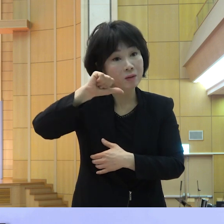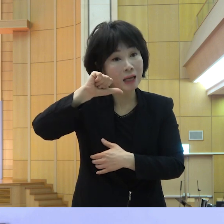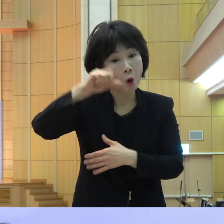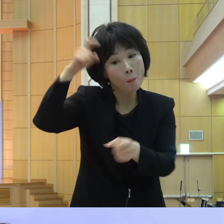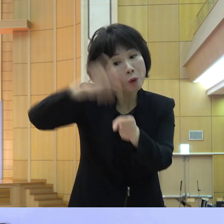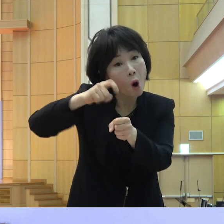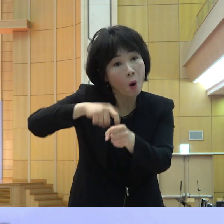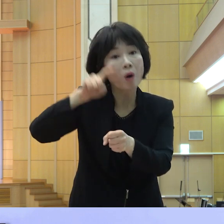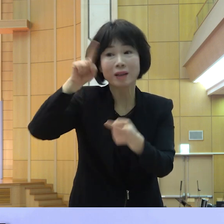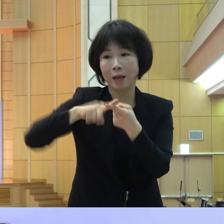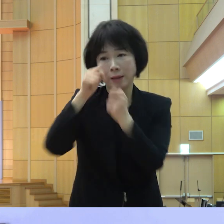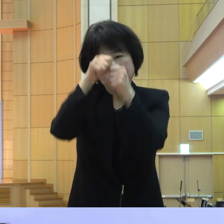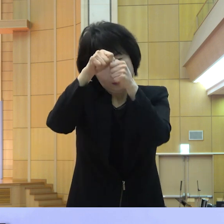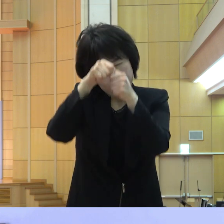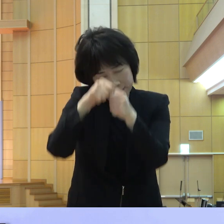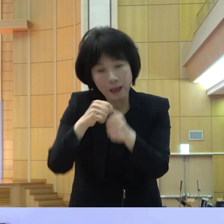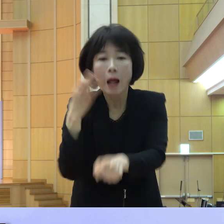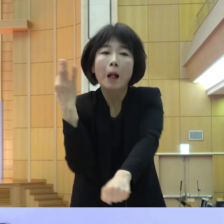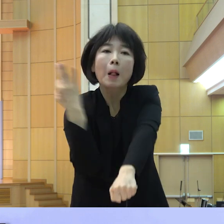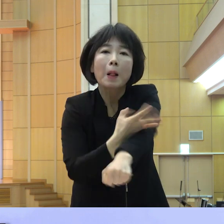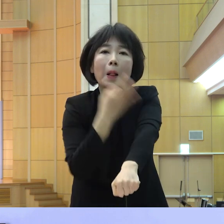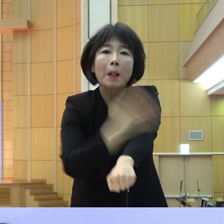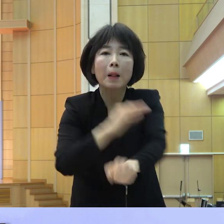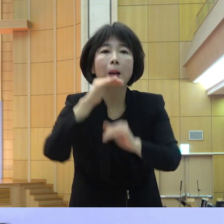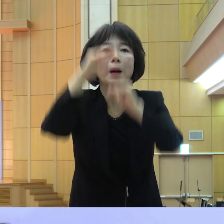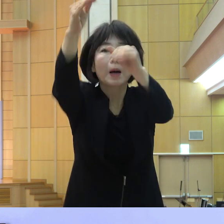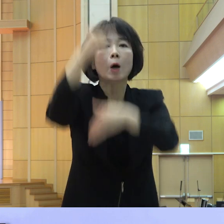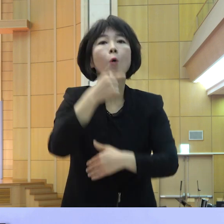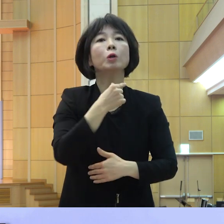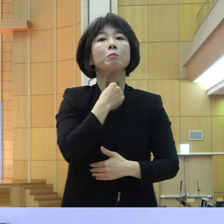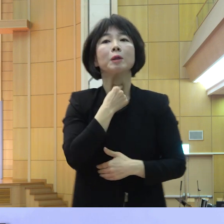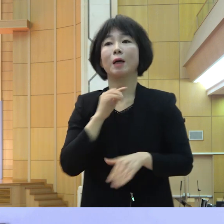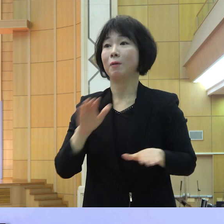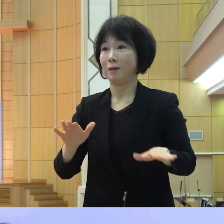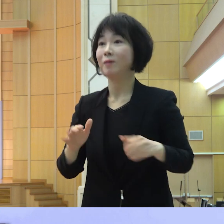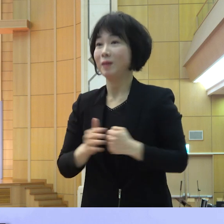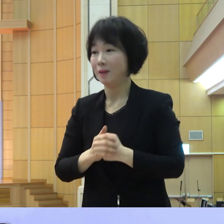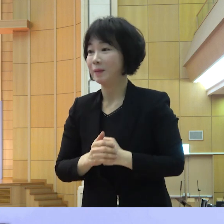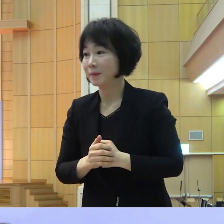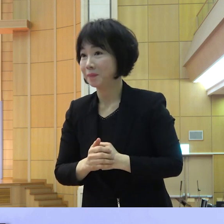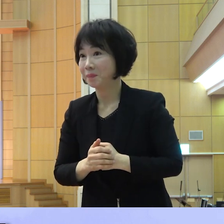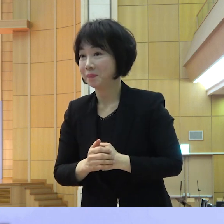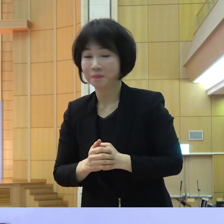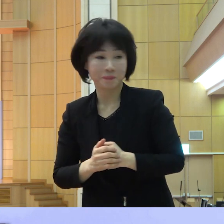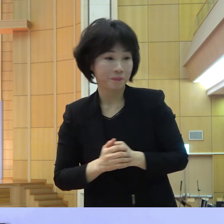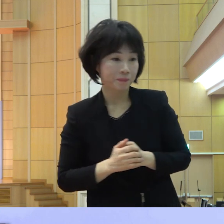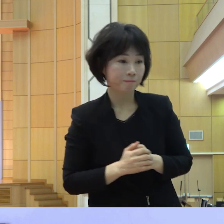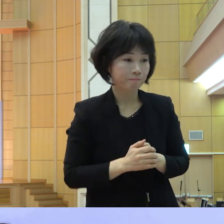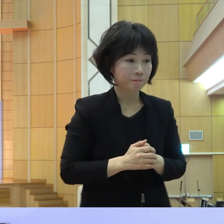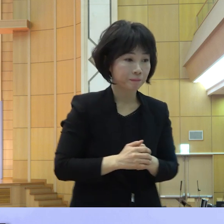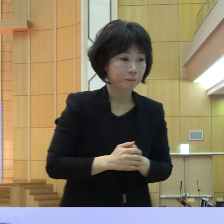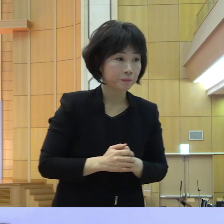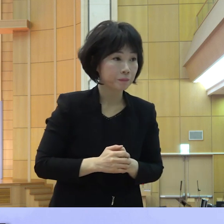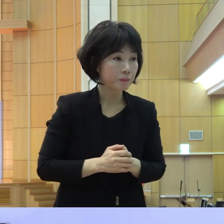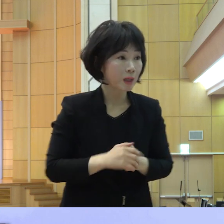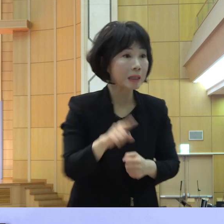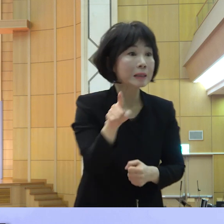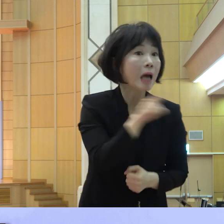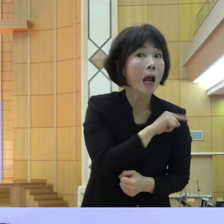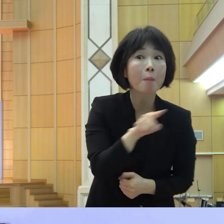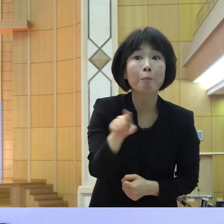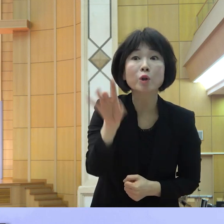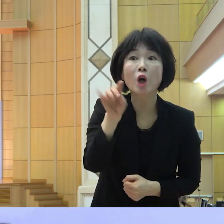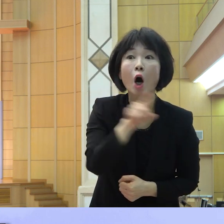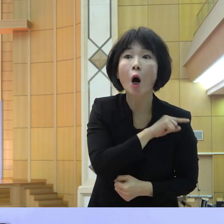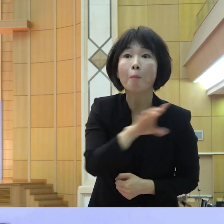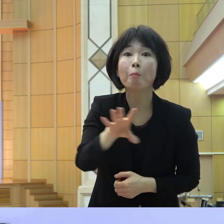간략하게 여러분 잘 알아듣고 은혜 받을 수 있는 시간을 갖도록 하겠습니다. 그러면